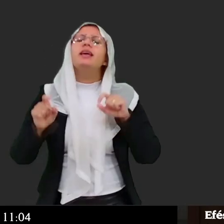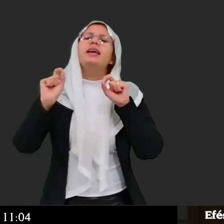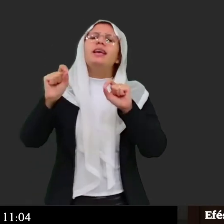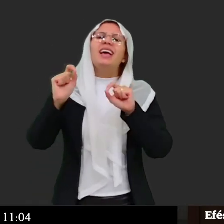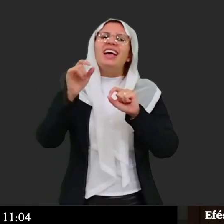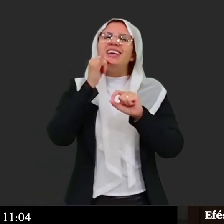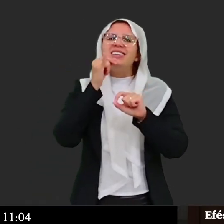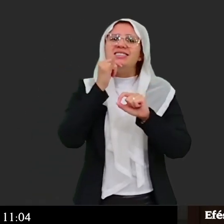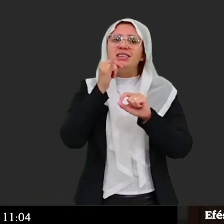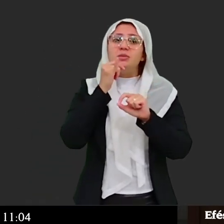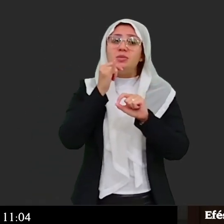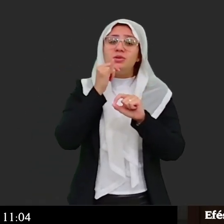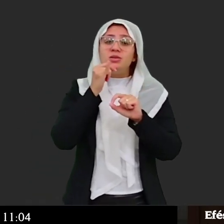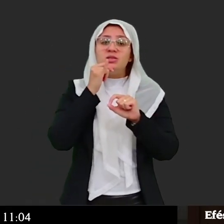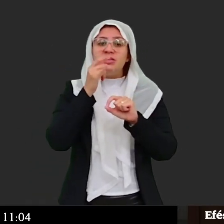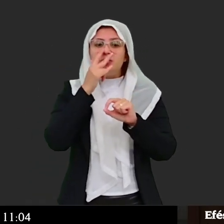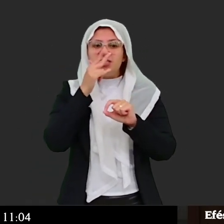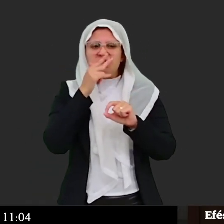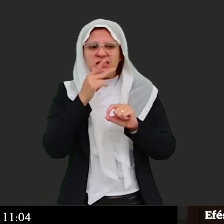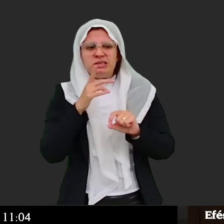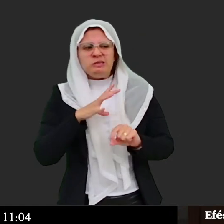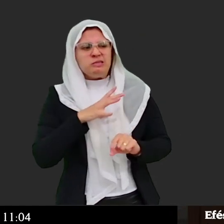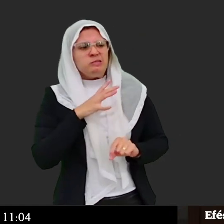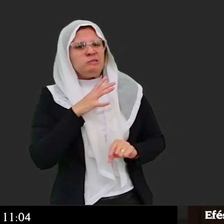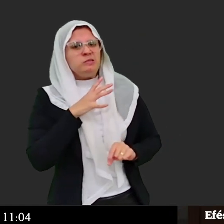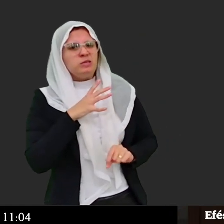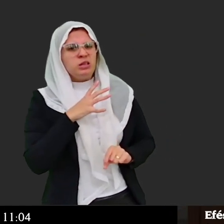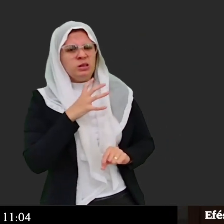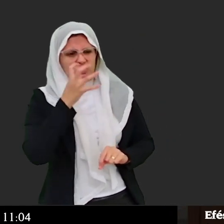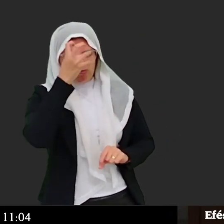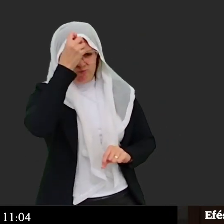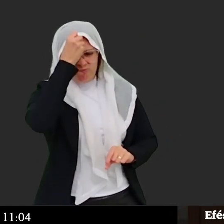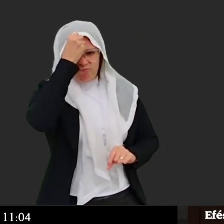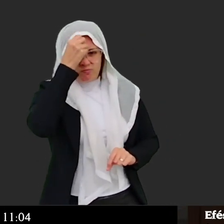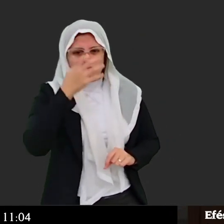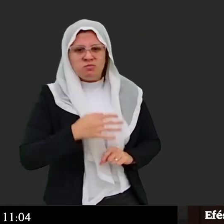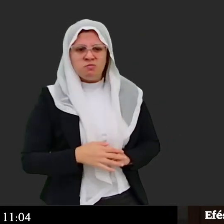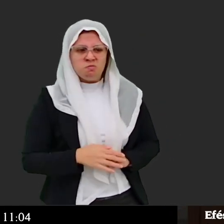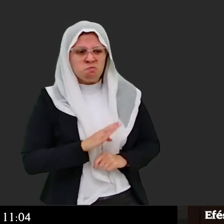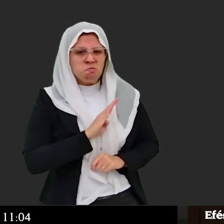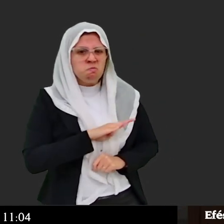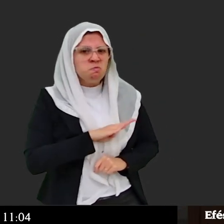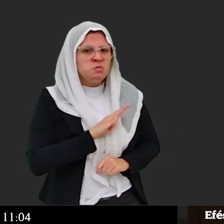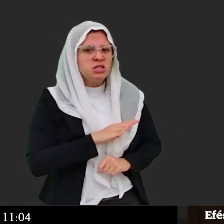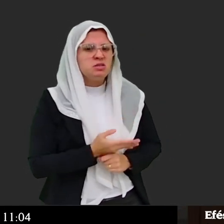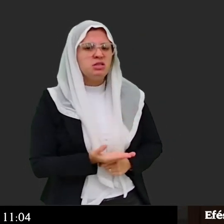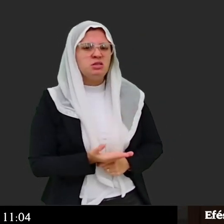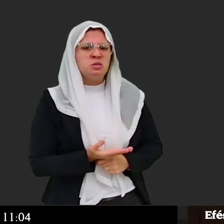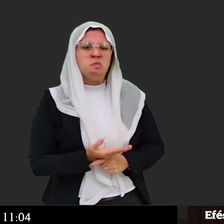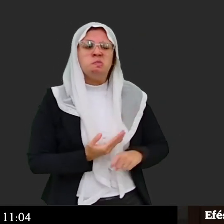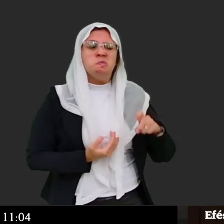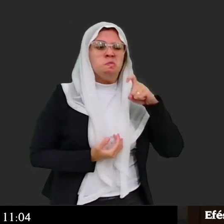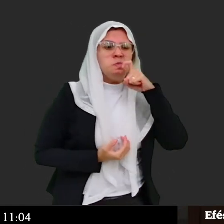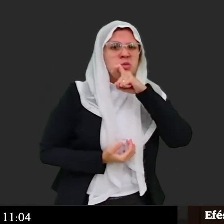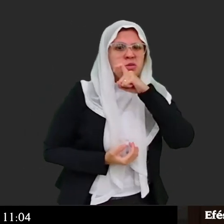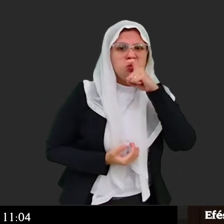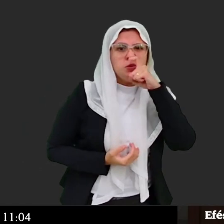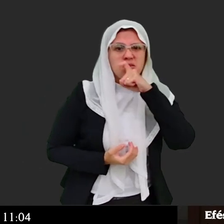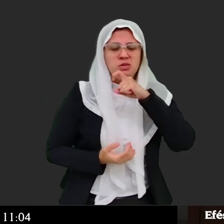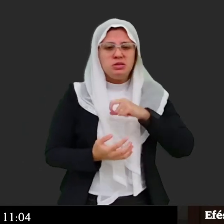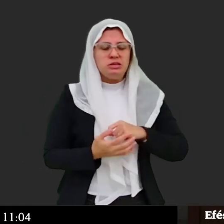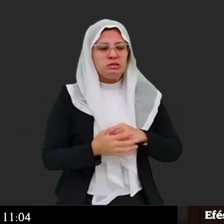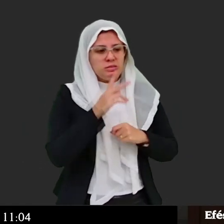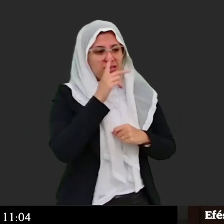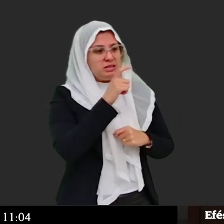quando inspira o ódio, a vingança, a torpeza, a malícia, a mentira, que faz a gente